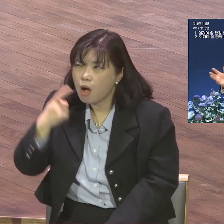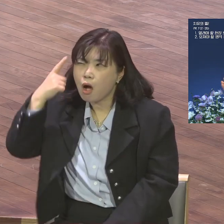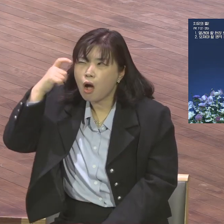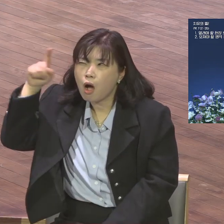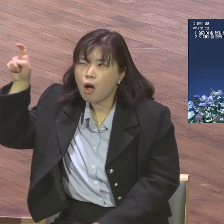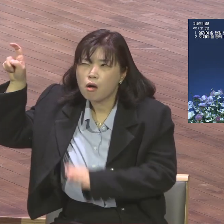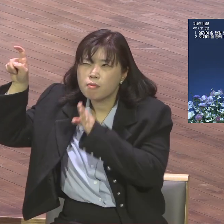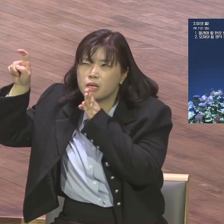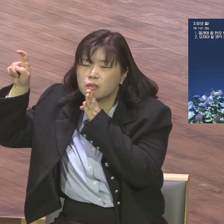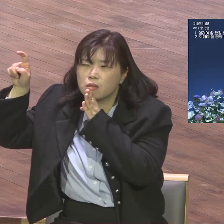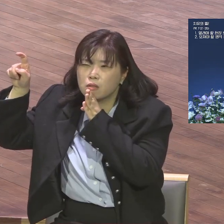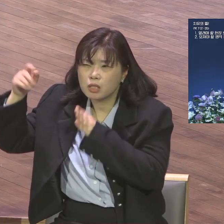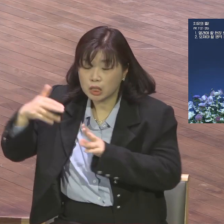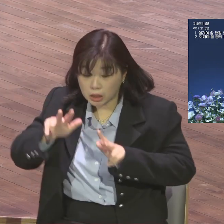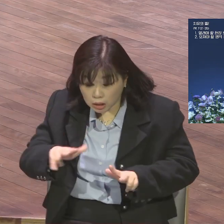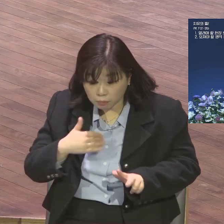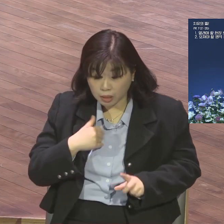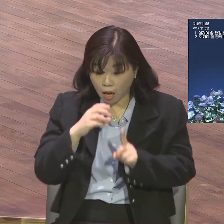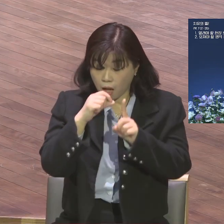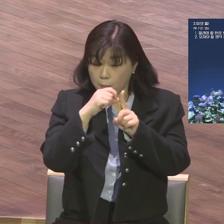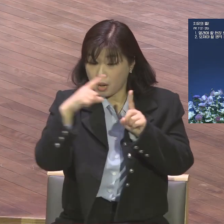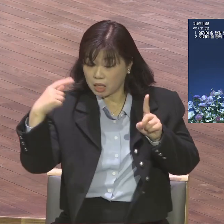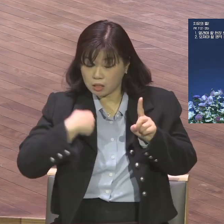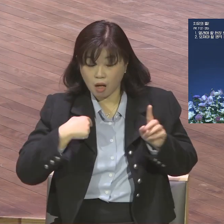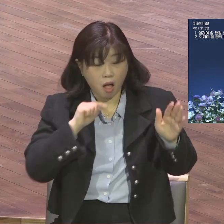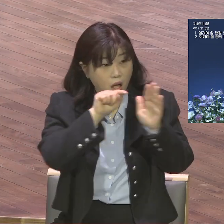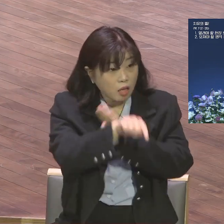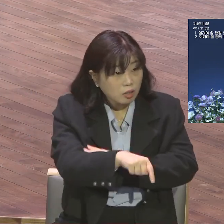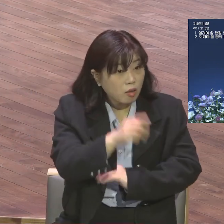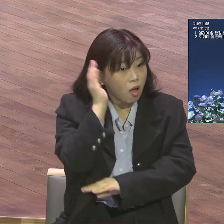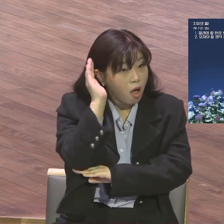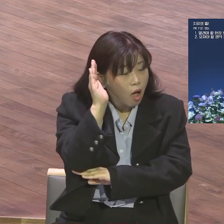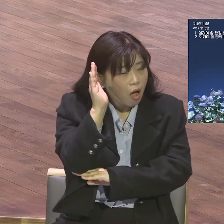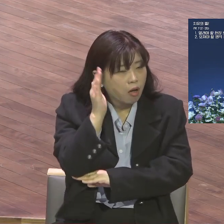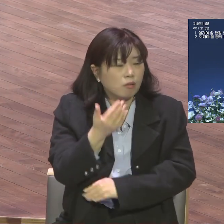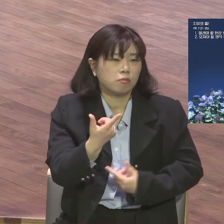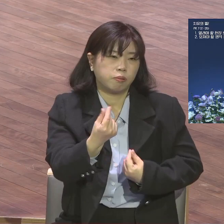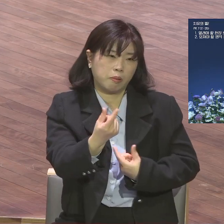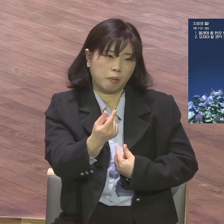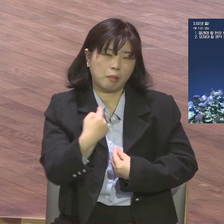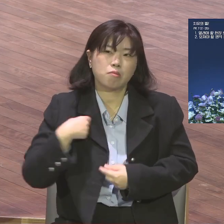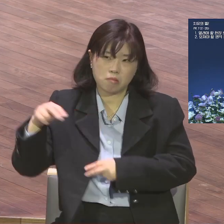30년 후에도 파키스탄 살릴 전도가 나올 것이라.